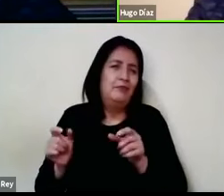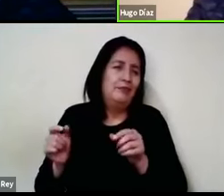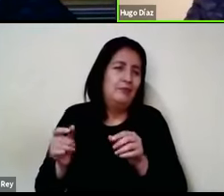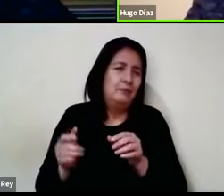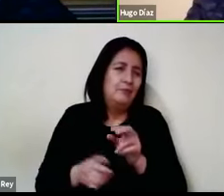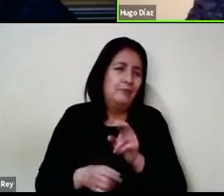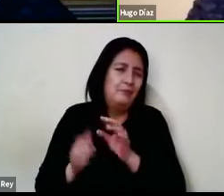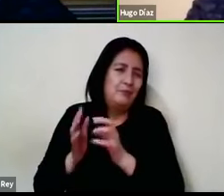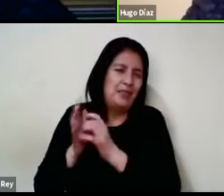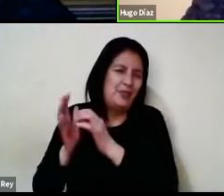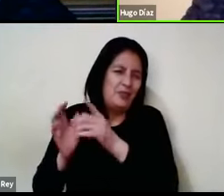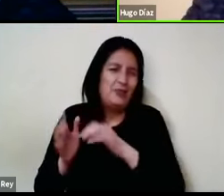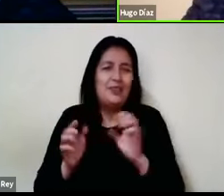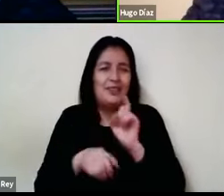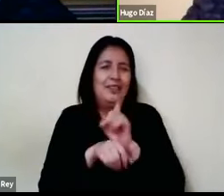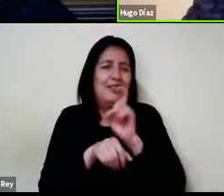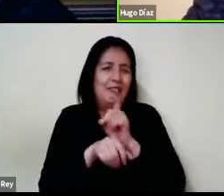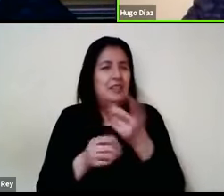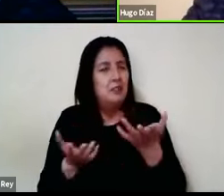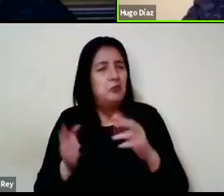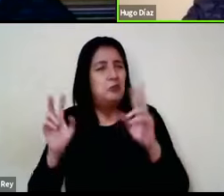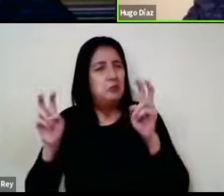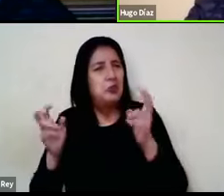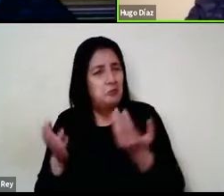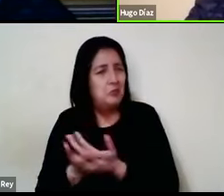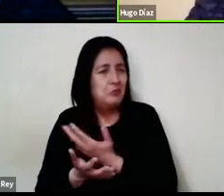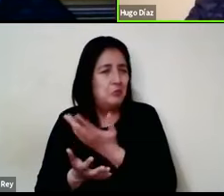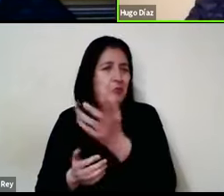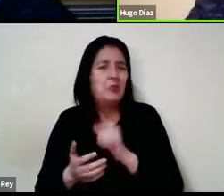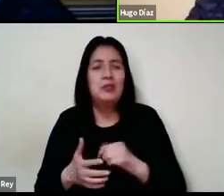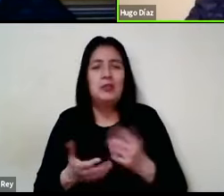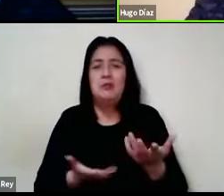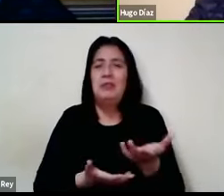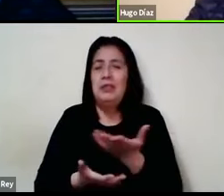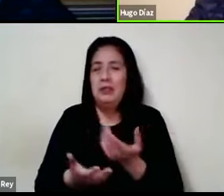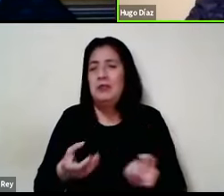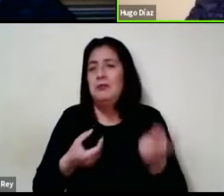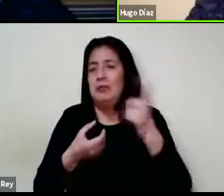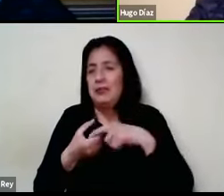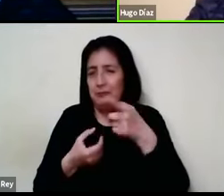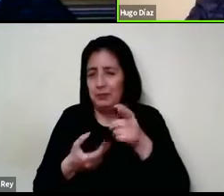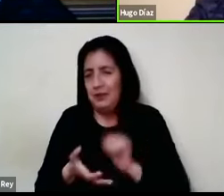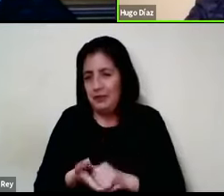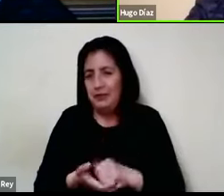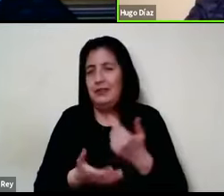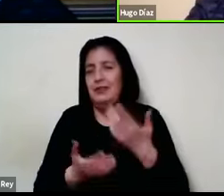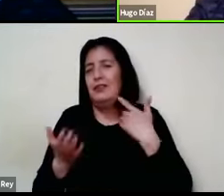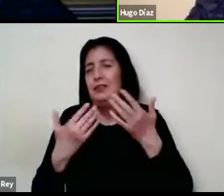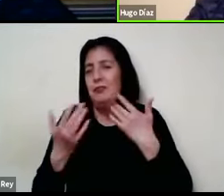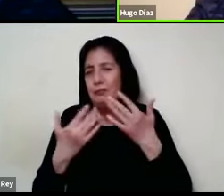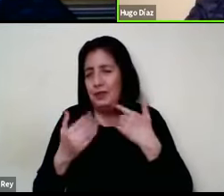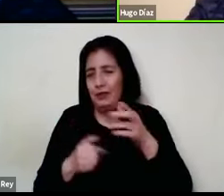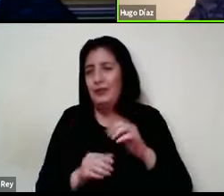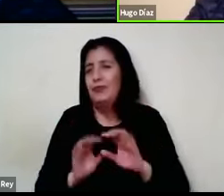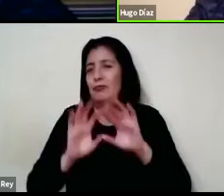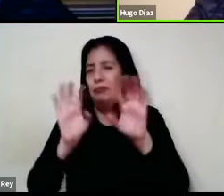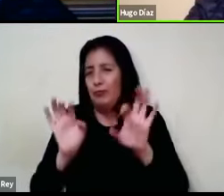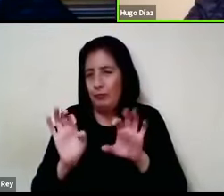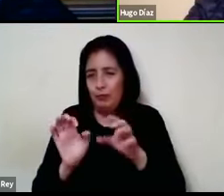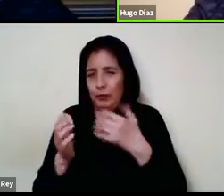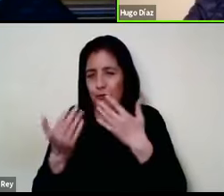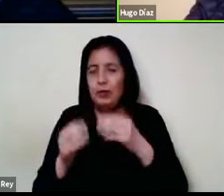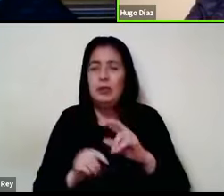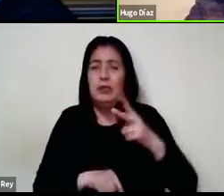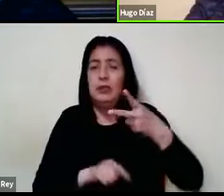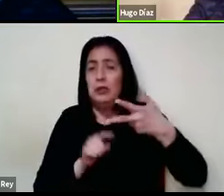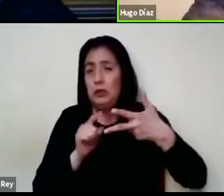muy interesante, así que están invitados a participar en este conversatorio virtual. Lo